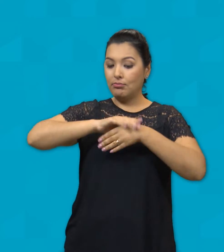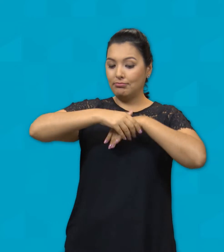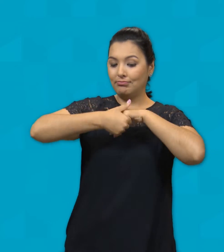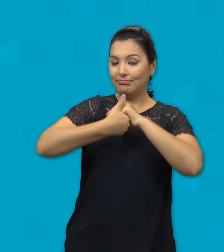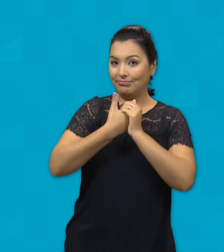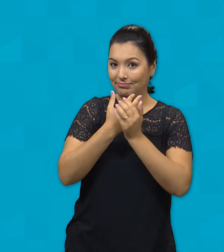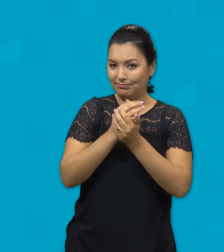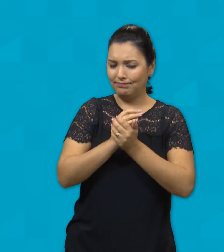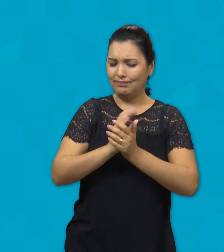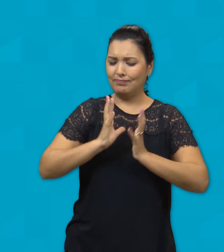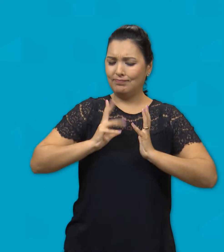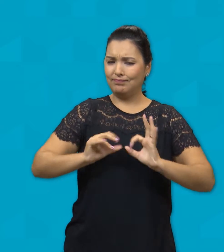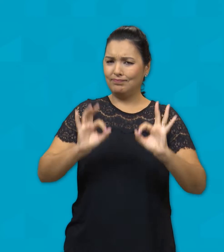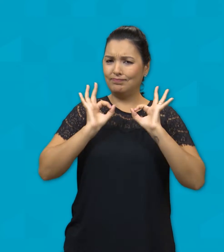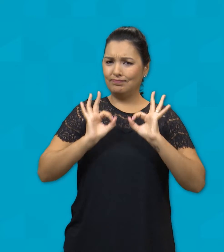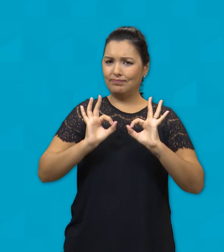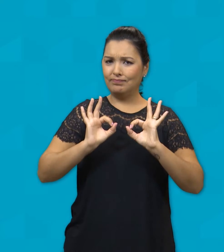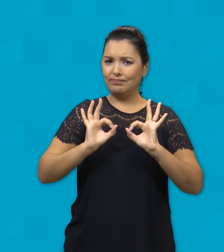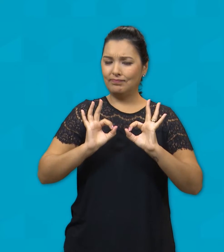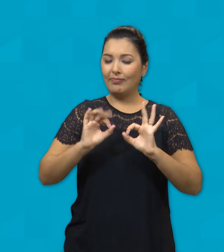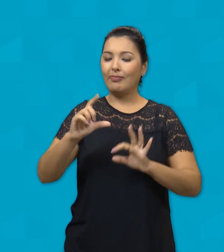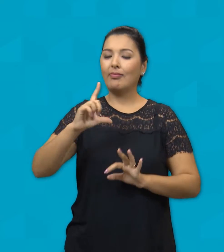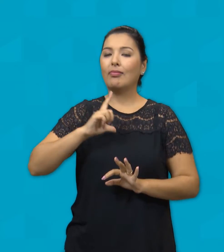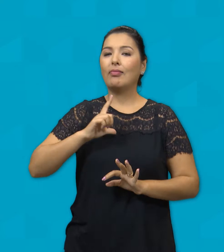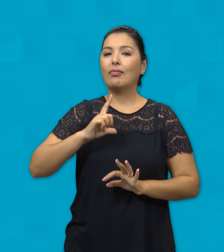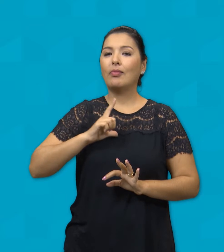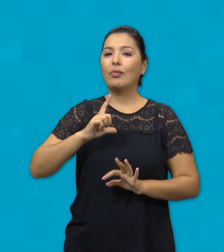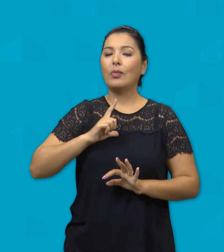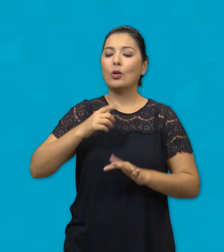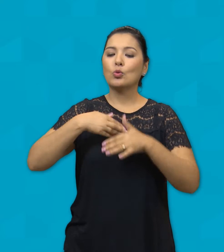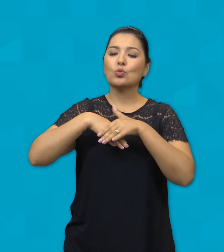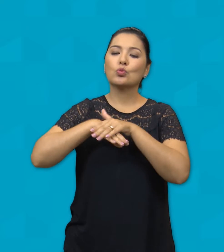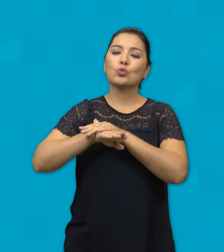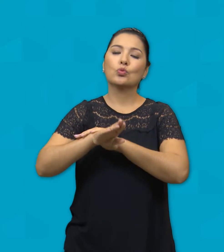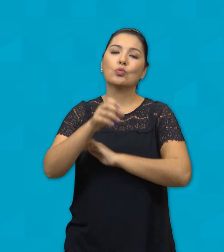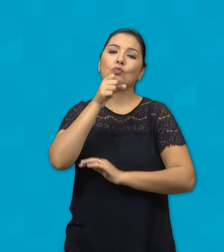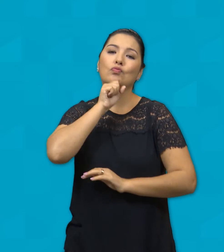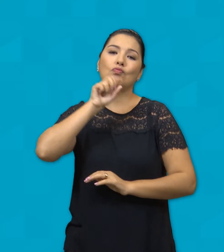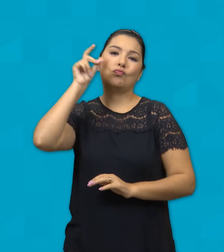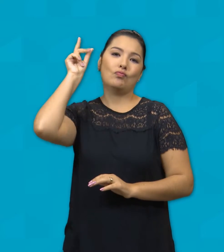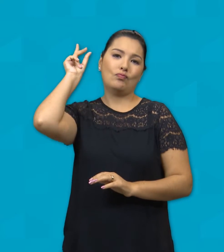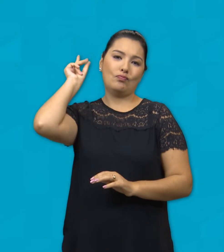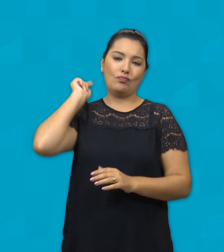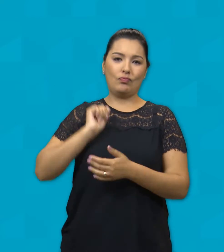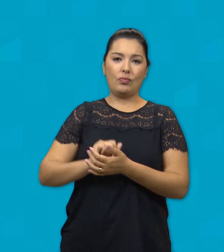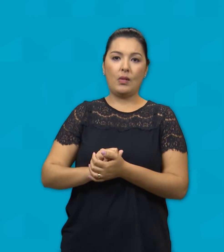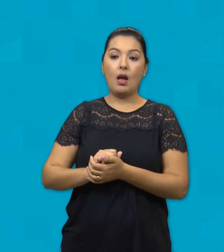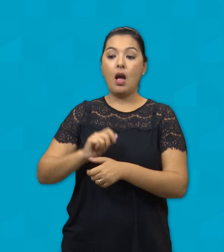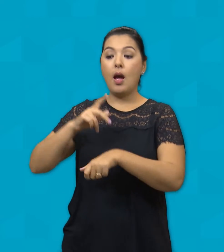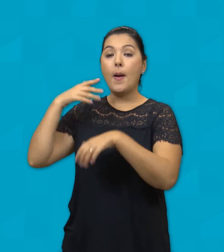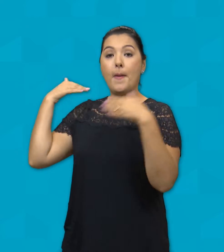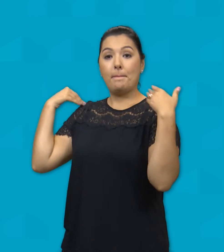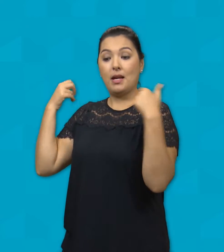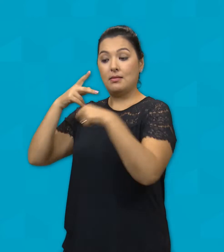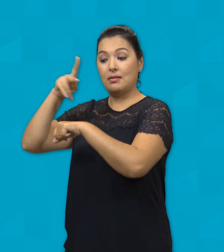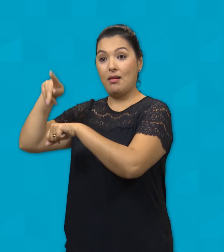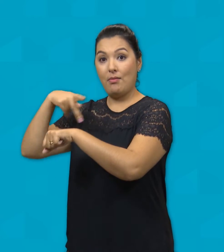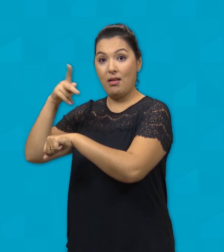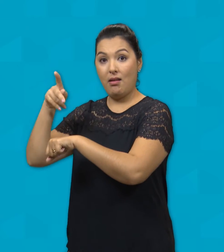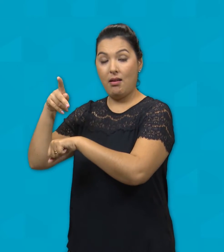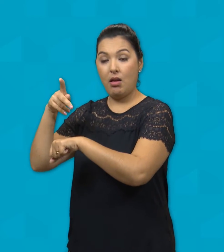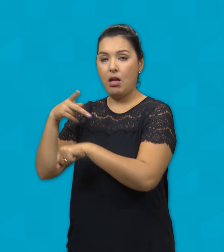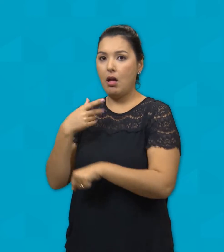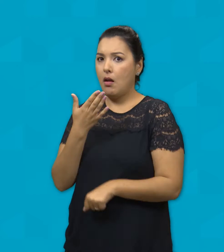as mãos, seguindo a tradição recebida dos antigos. Ao voltar da praça, eles